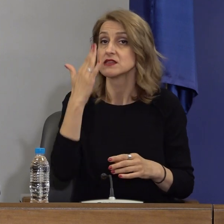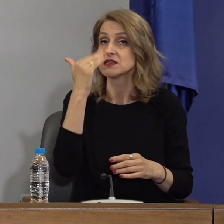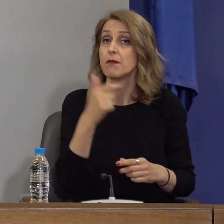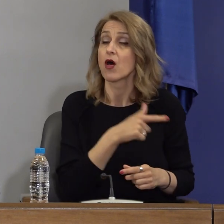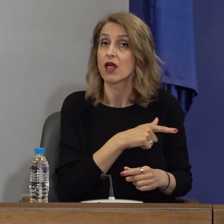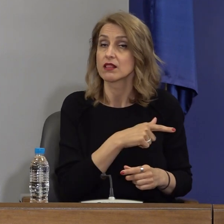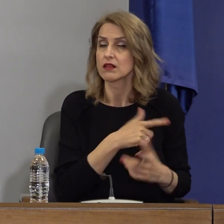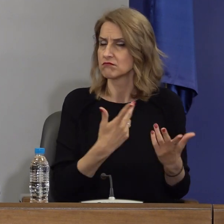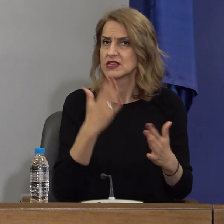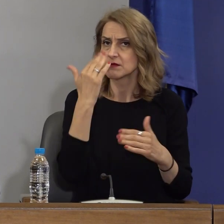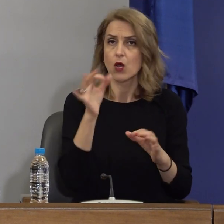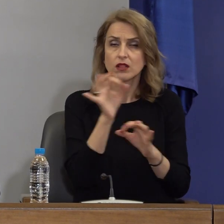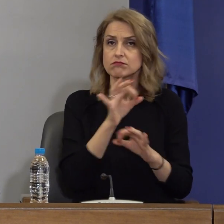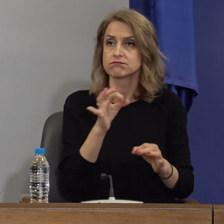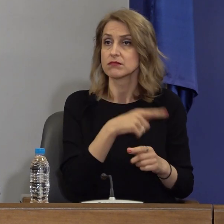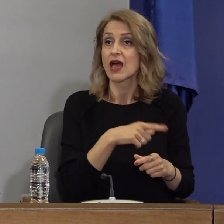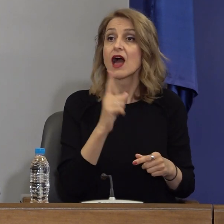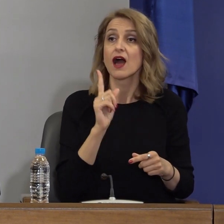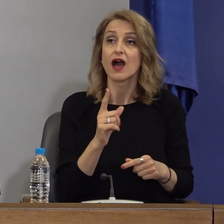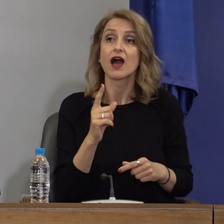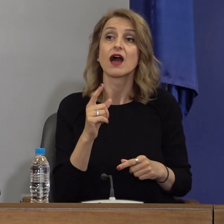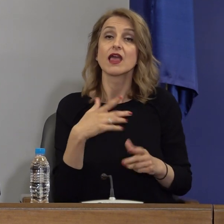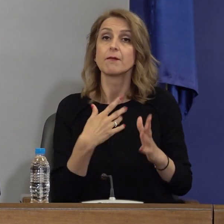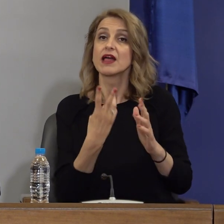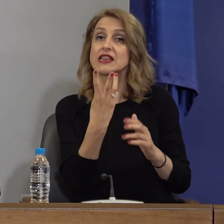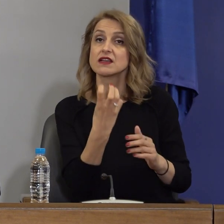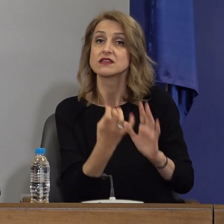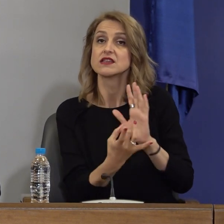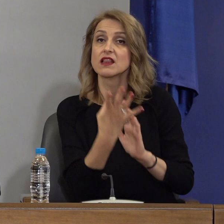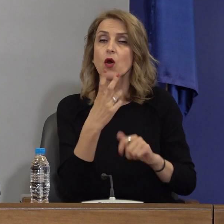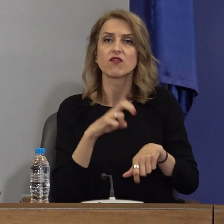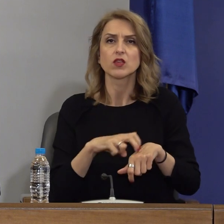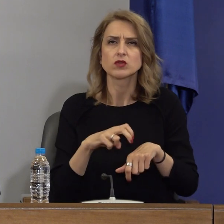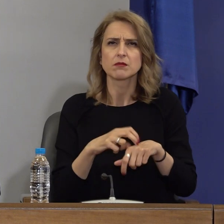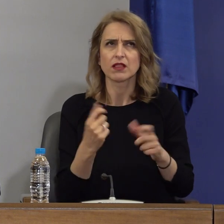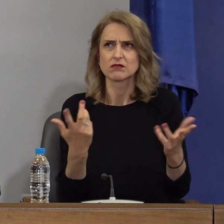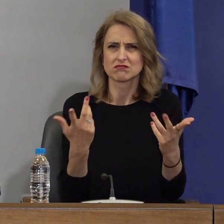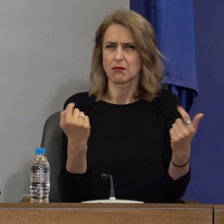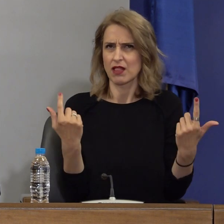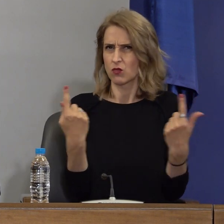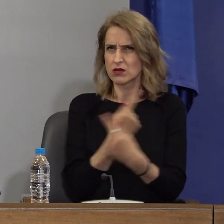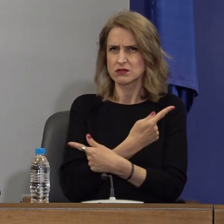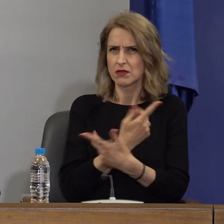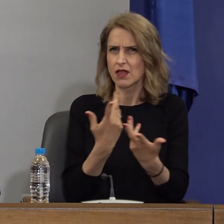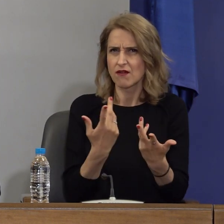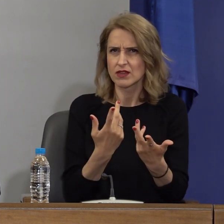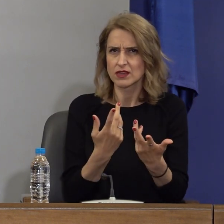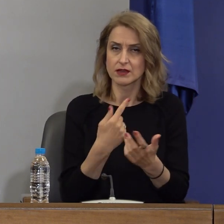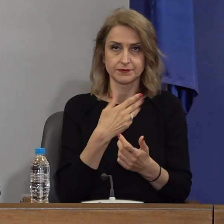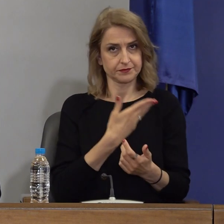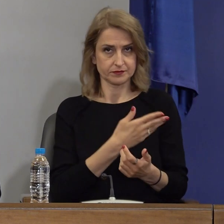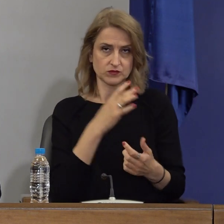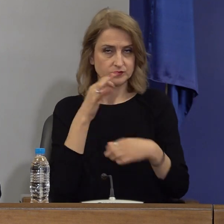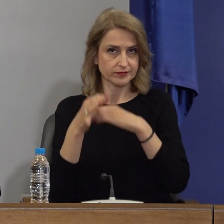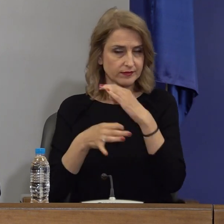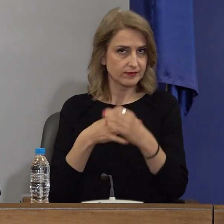време по данни на РЗИ и Смолян има 30 нови случая в доспад. Това някакво разминаване ли е? Или случаите